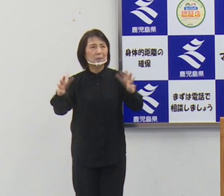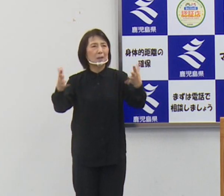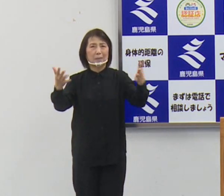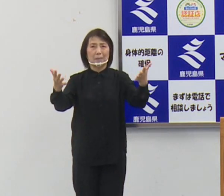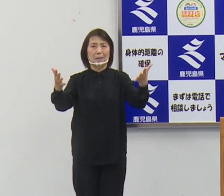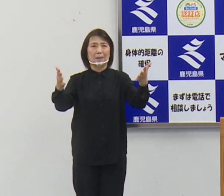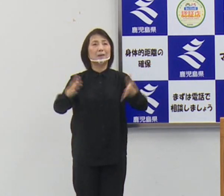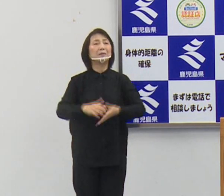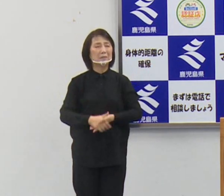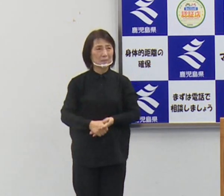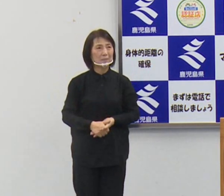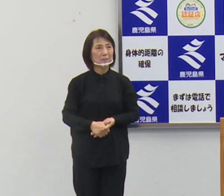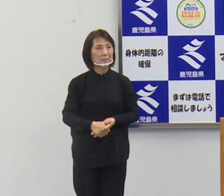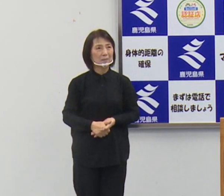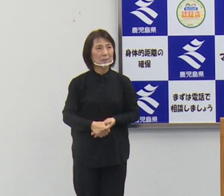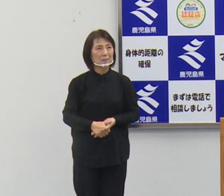ので、